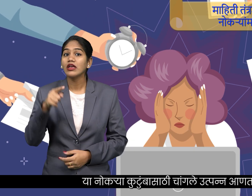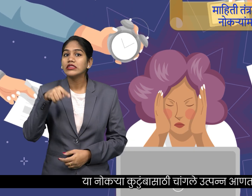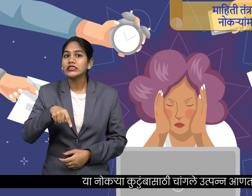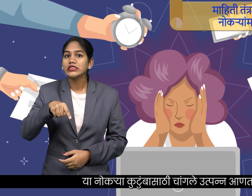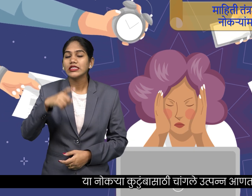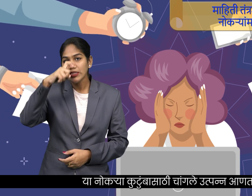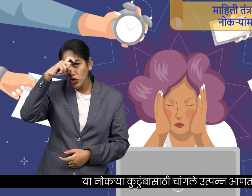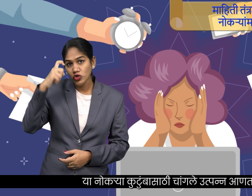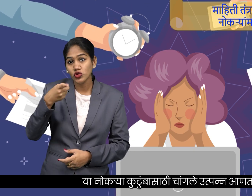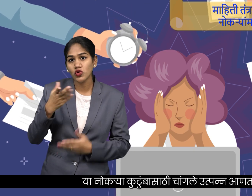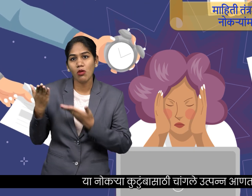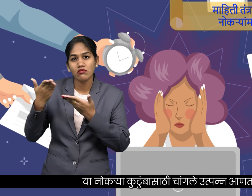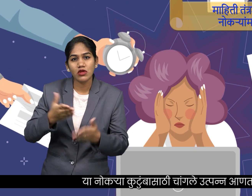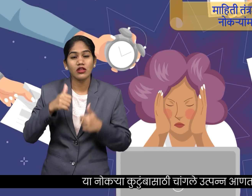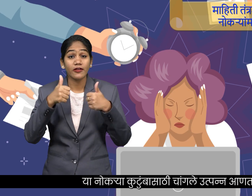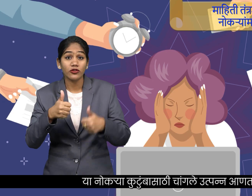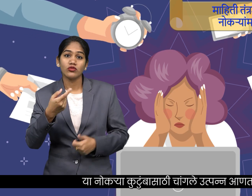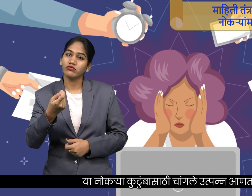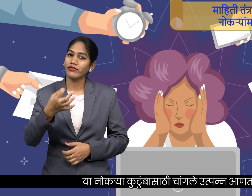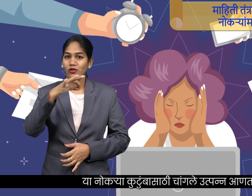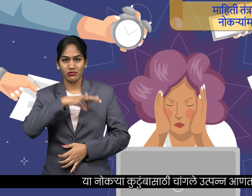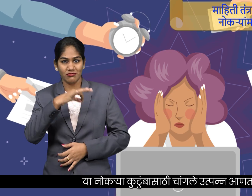या नोकऱ्या कुटुंबासाठी चांगले उत्पन्न आणतात,